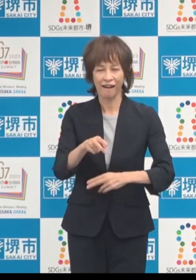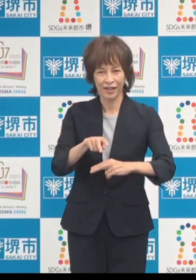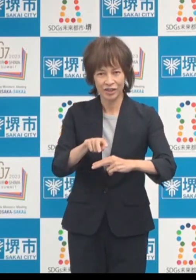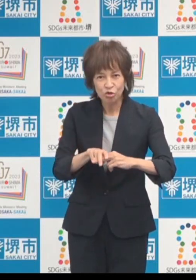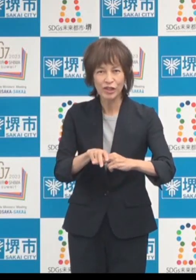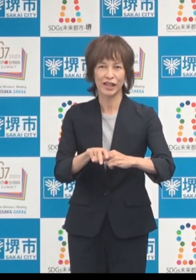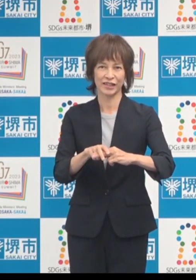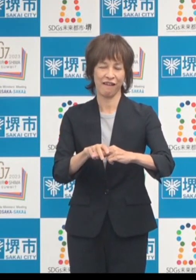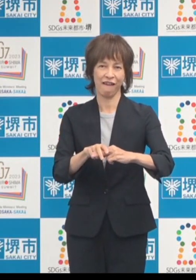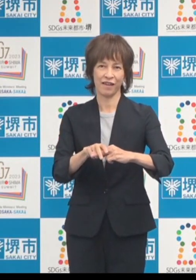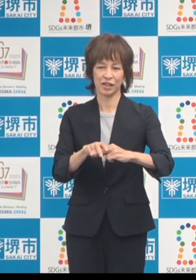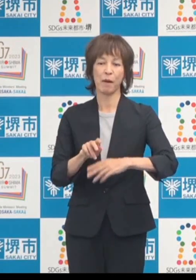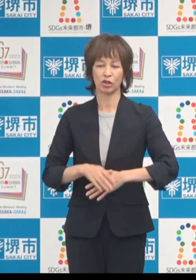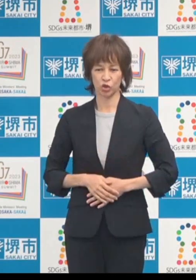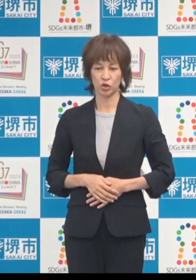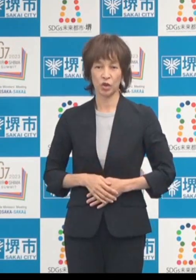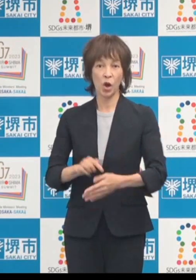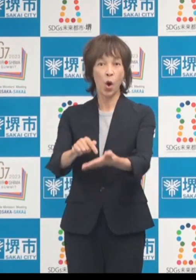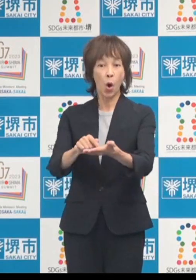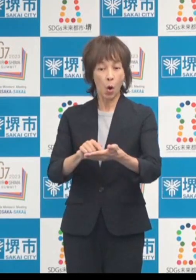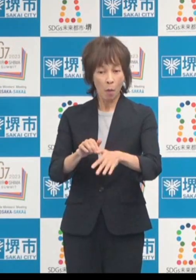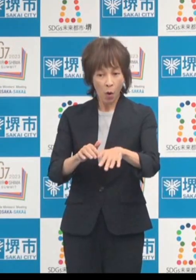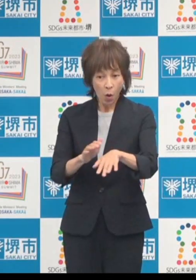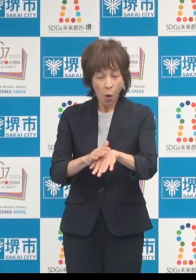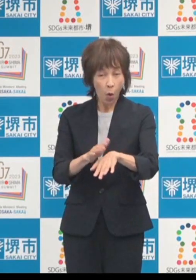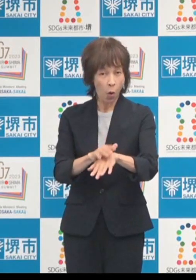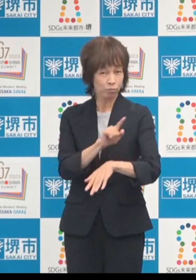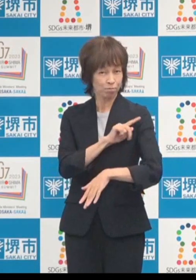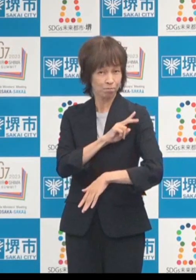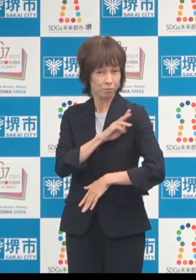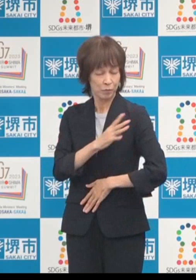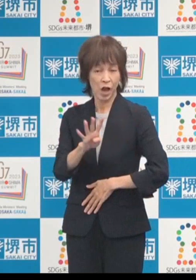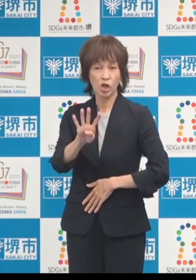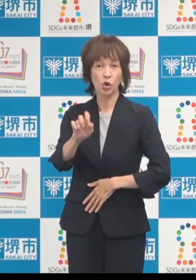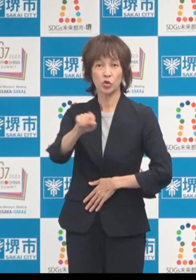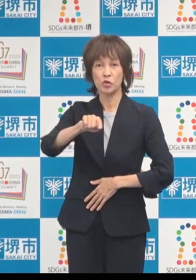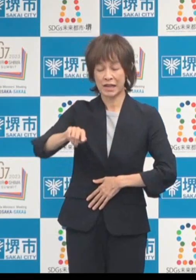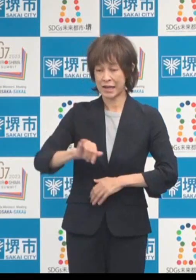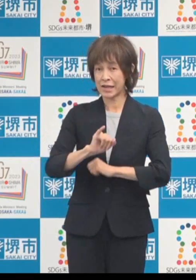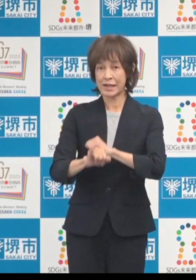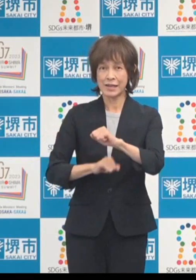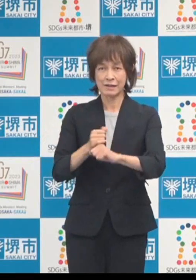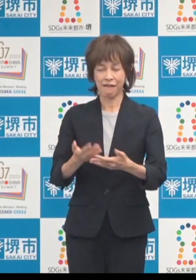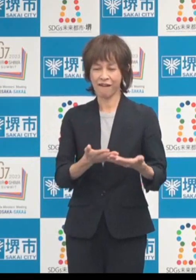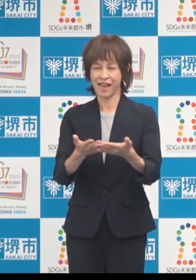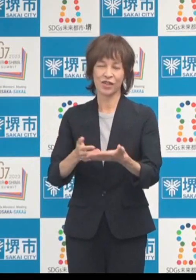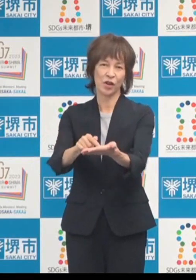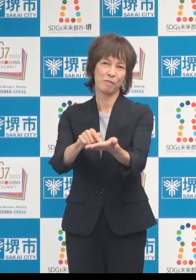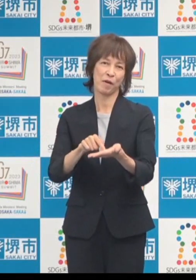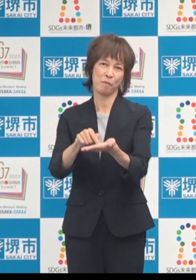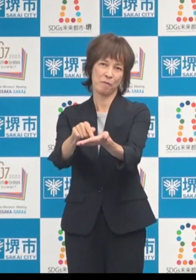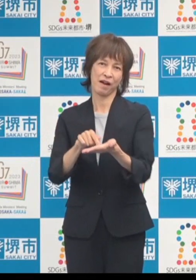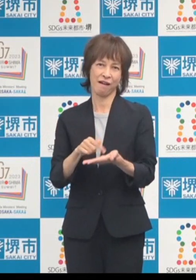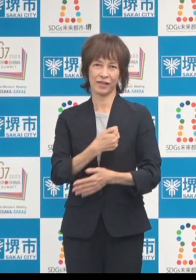いたします。応募先着40名ですが、インターネットで申し込み受け付けておりますので、ぜひ